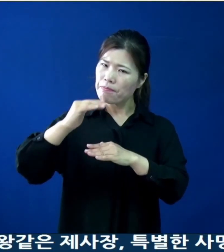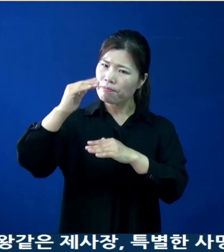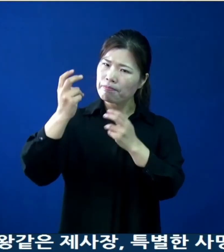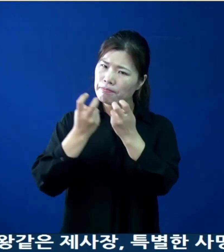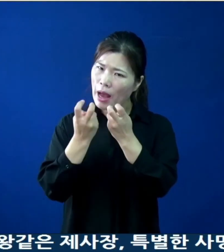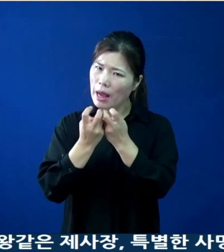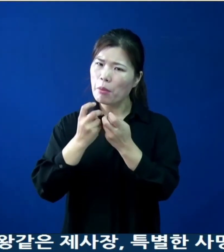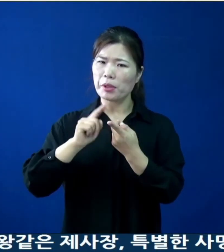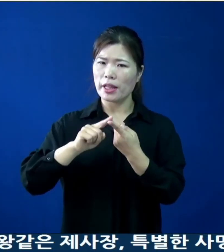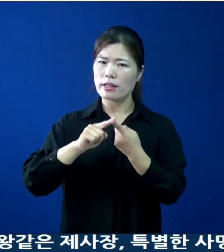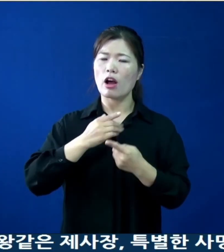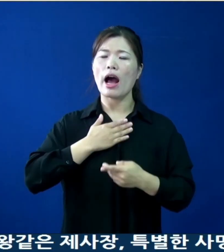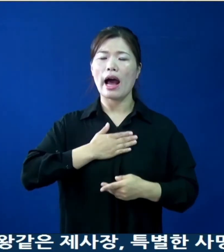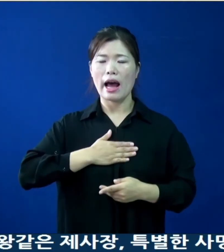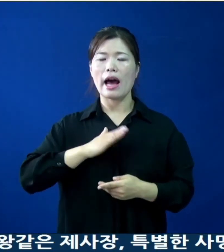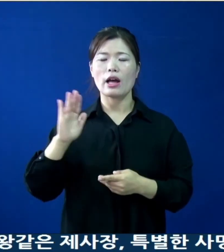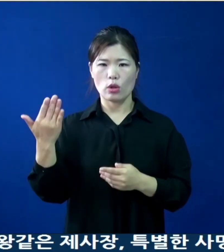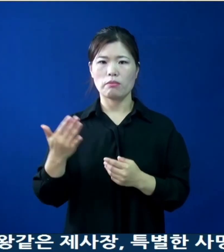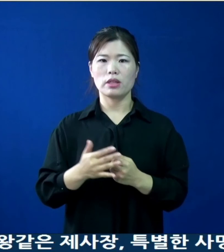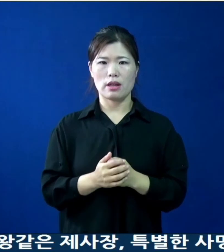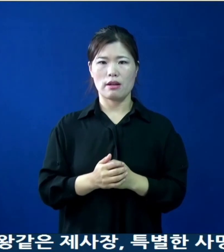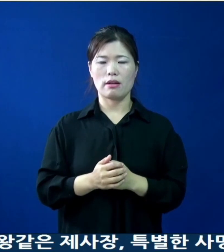알고 있는 사람이라는 겁니다.